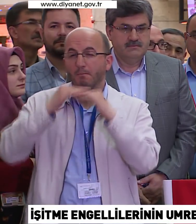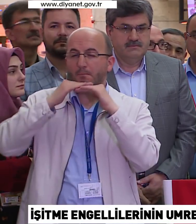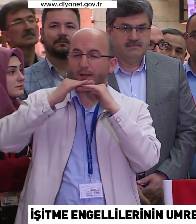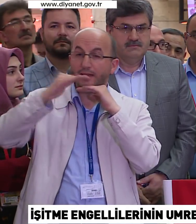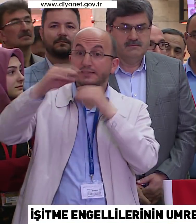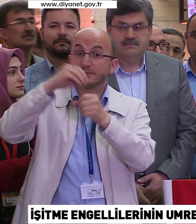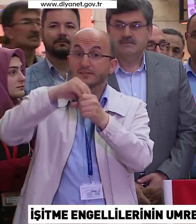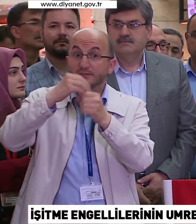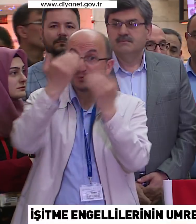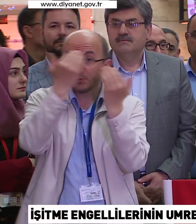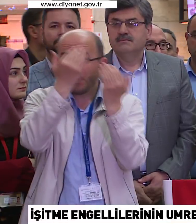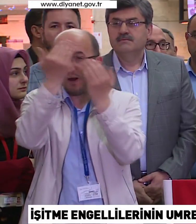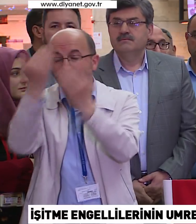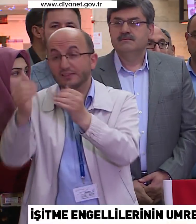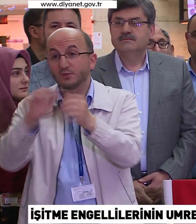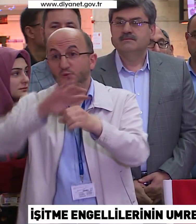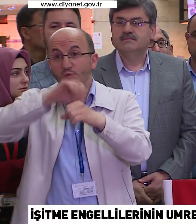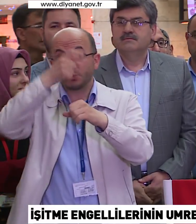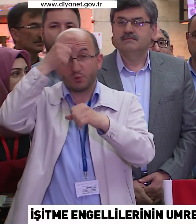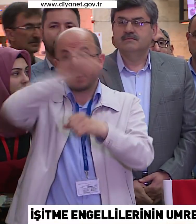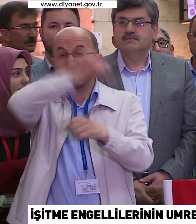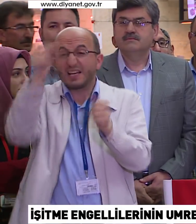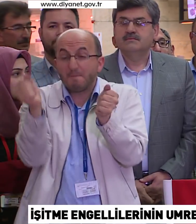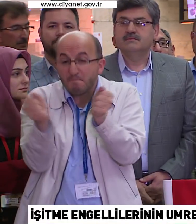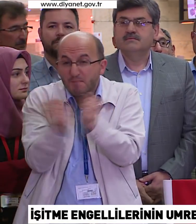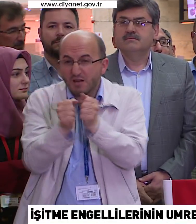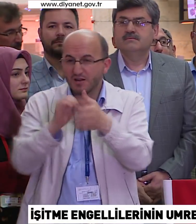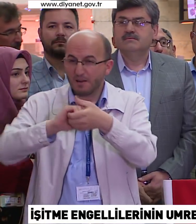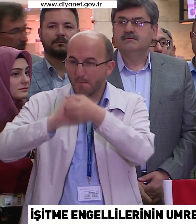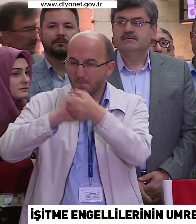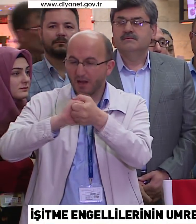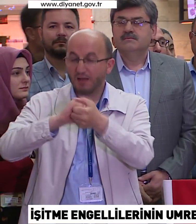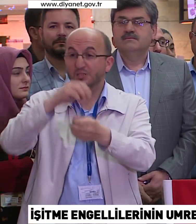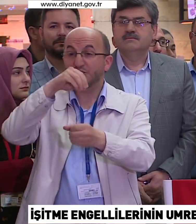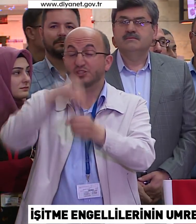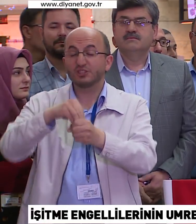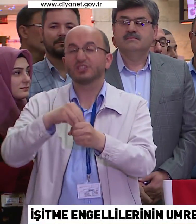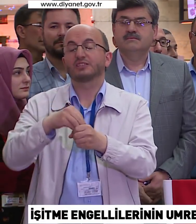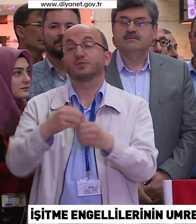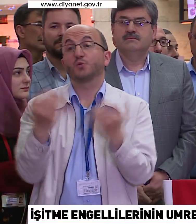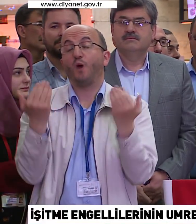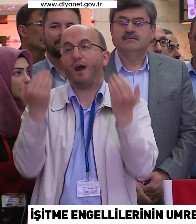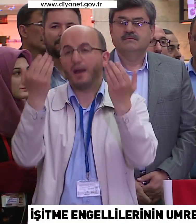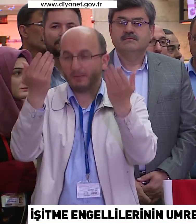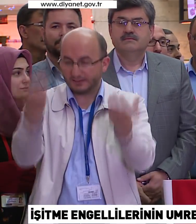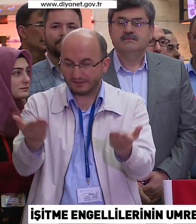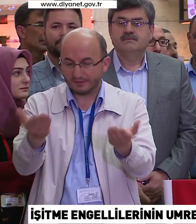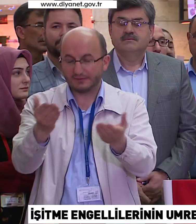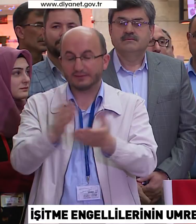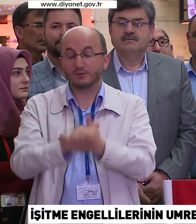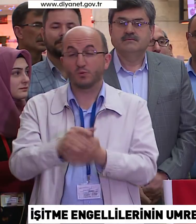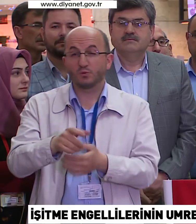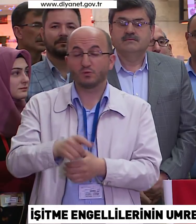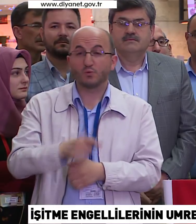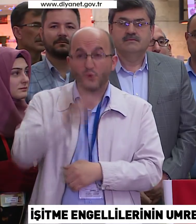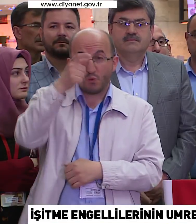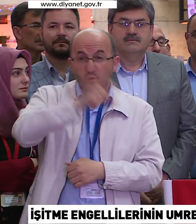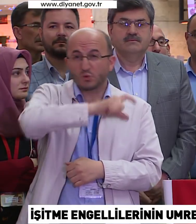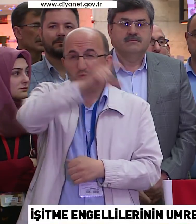Milletimiz için dua edin. Birliğimiz, beraberliğimiz için, ülkemizin,